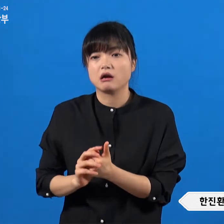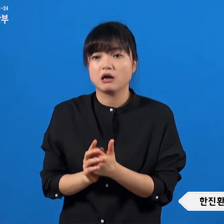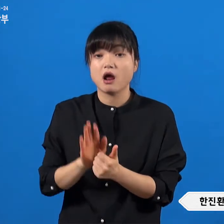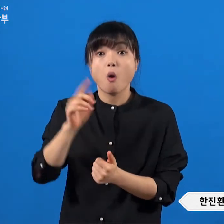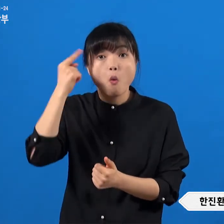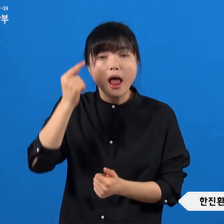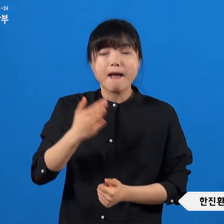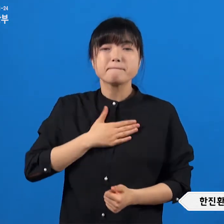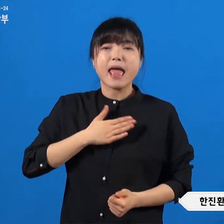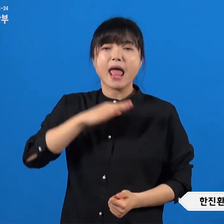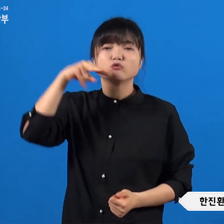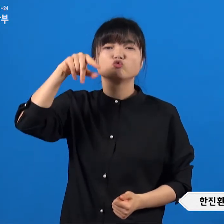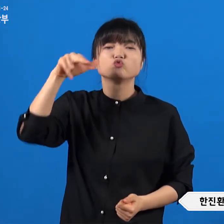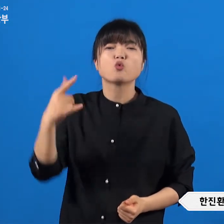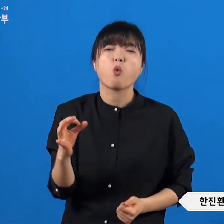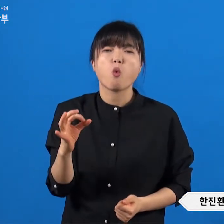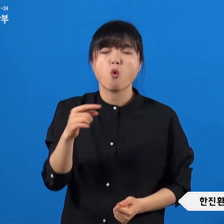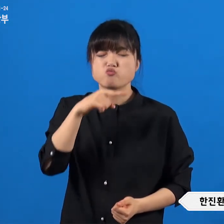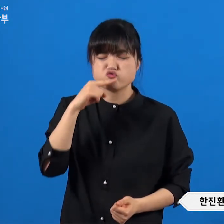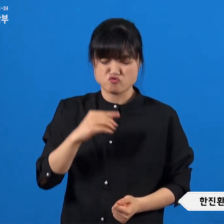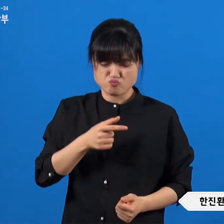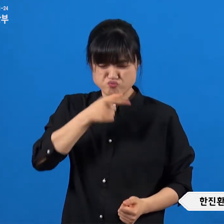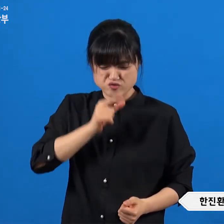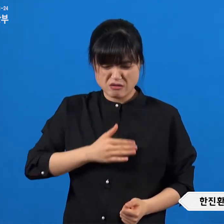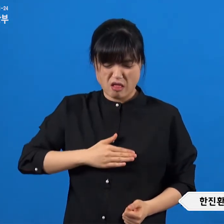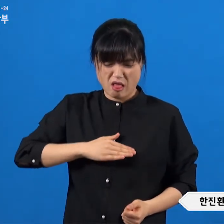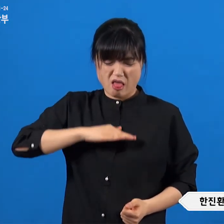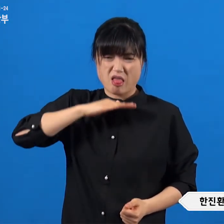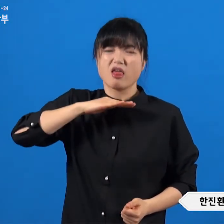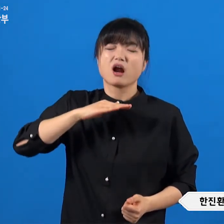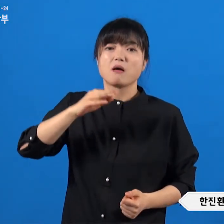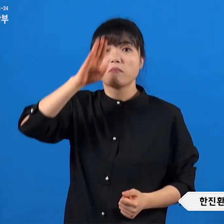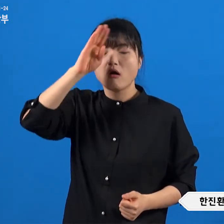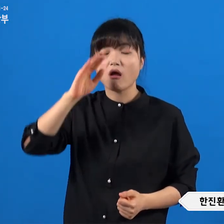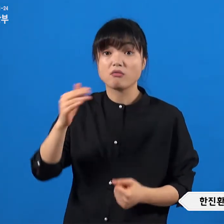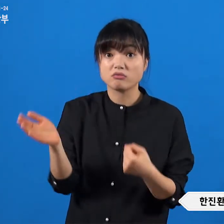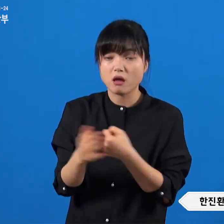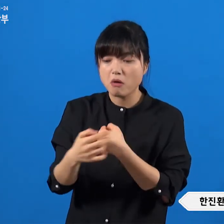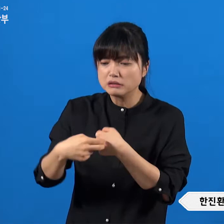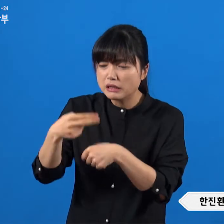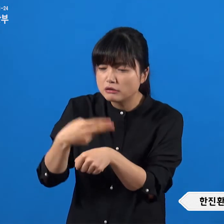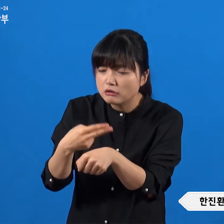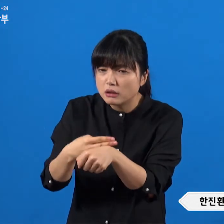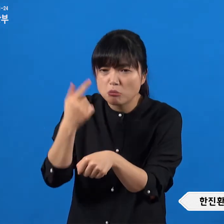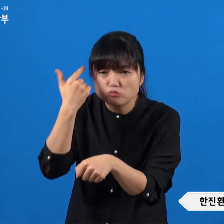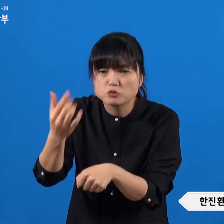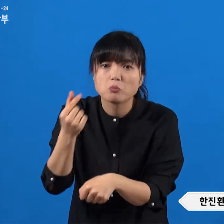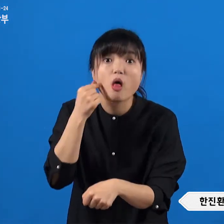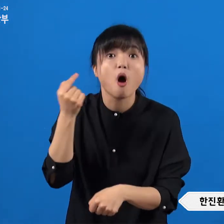폐수종이라는 병이었는데 죽음이 두려워서 의사에게 병명도 제대로 물어보지도 못했습니다.